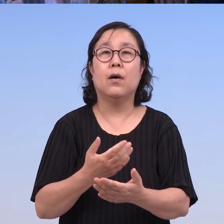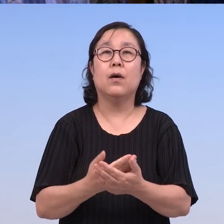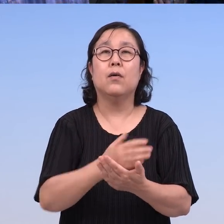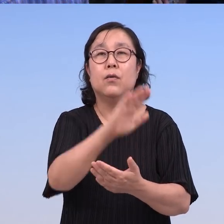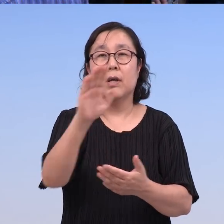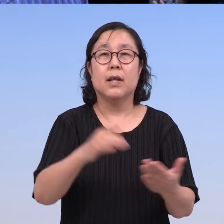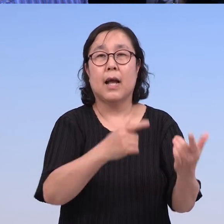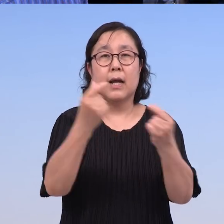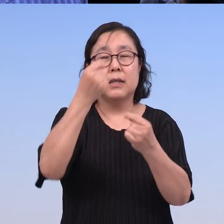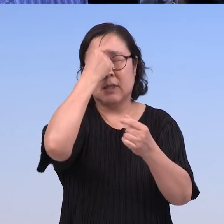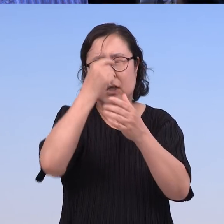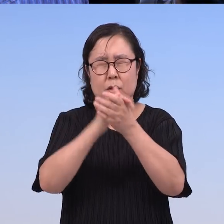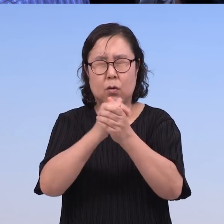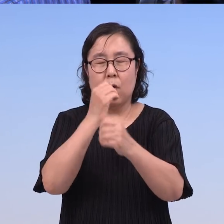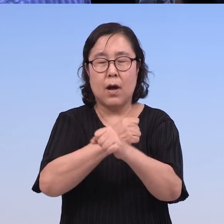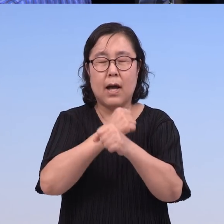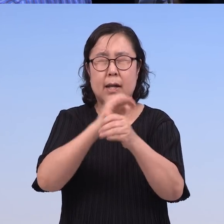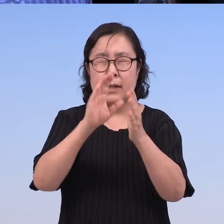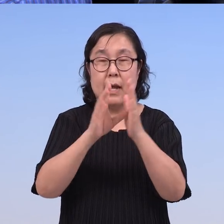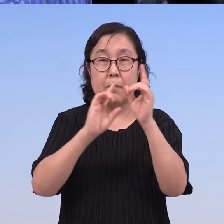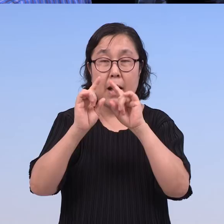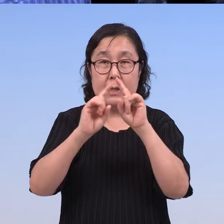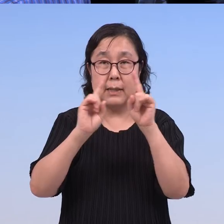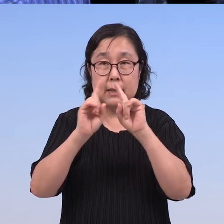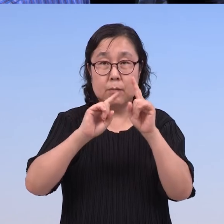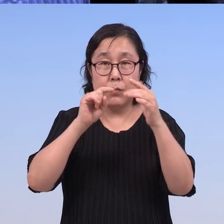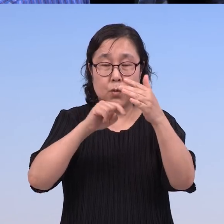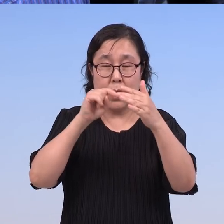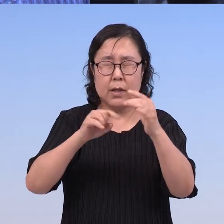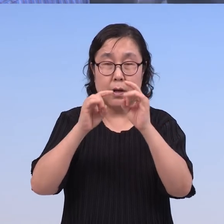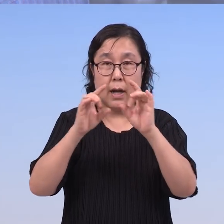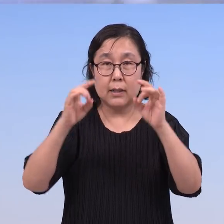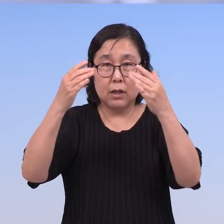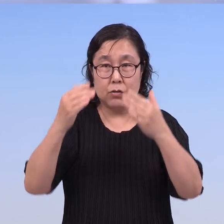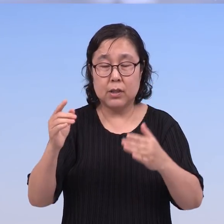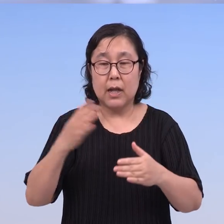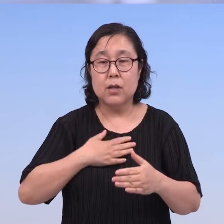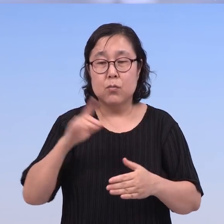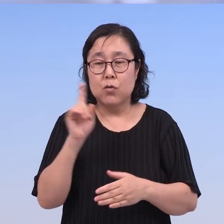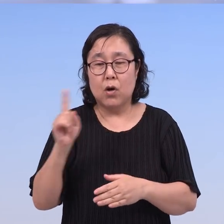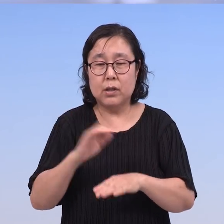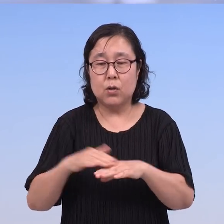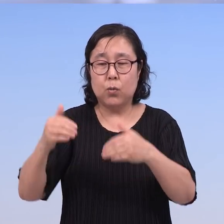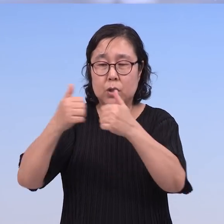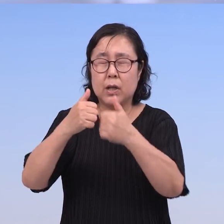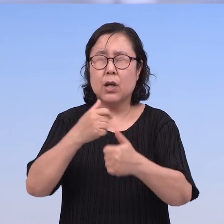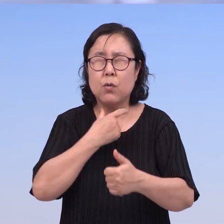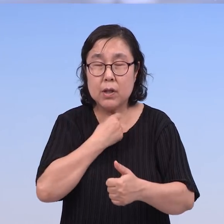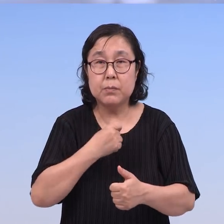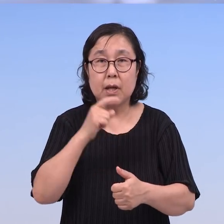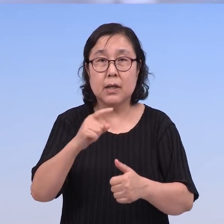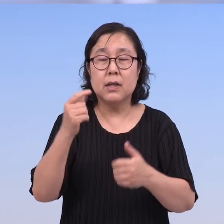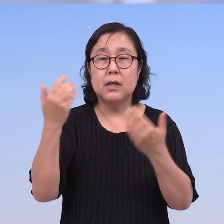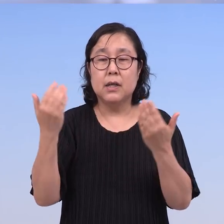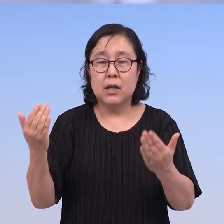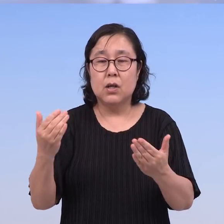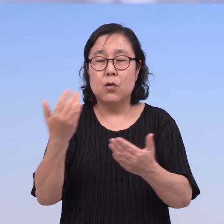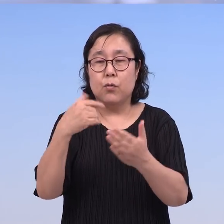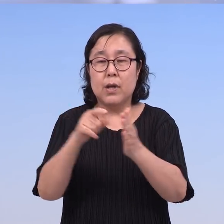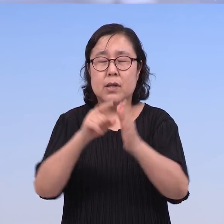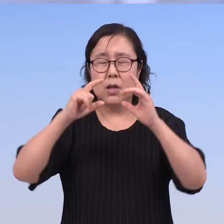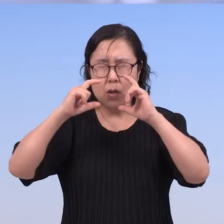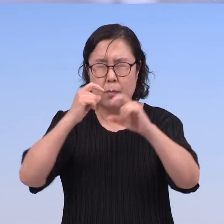우리 같이 기도할 때 오늘 말씀으로 각자 주신 아버지, 나는 무엇에 도전하기 원합니다. 하나님, 그 일을 위하여 내가 선포하기